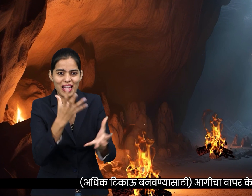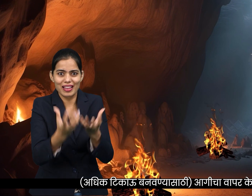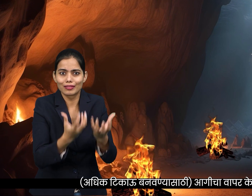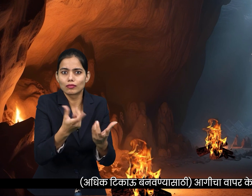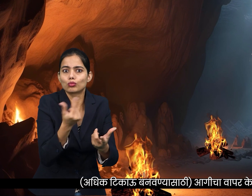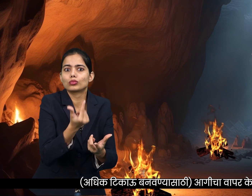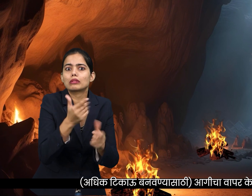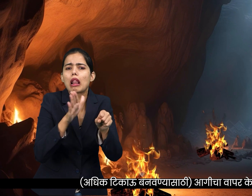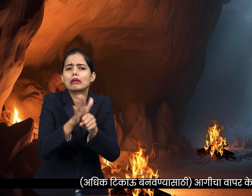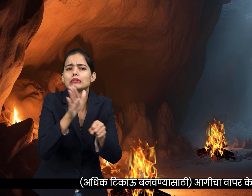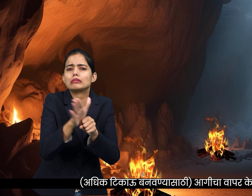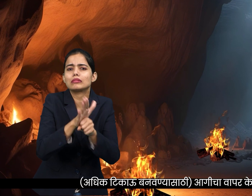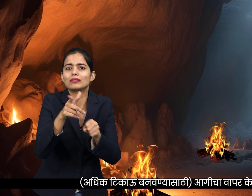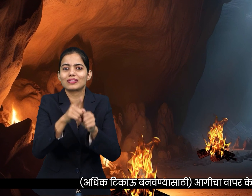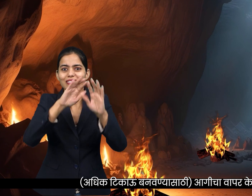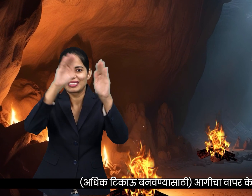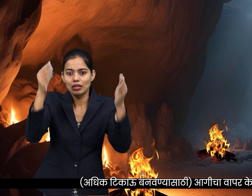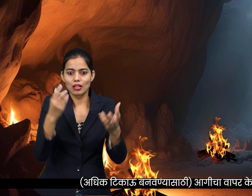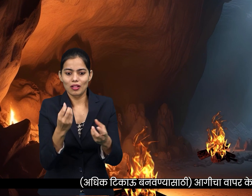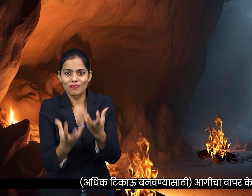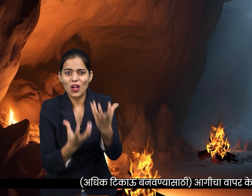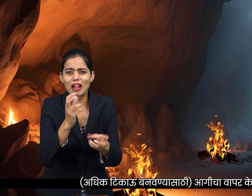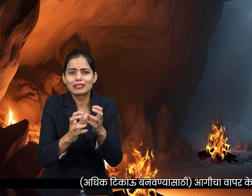अधिक टिकाऊ बनवण्यासाठी आगीचा वापर केला.